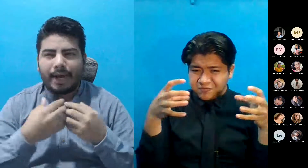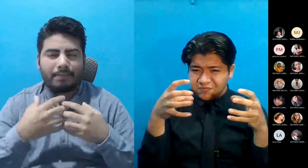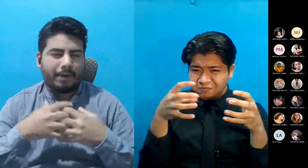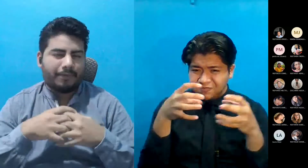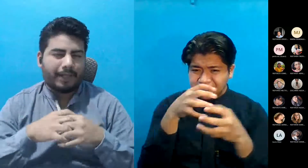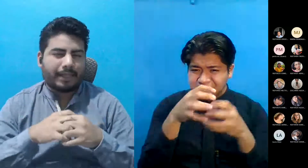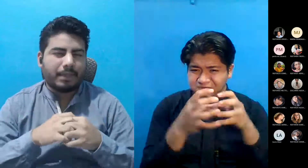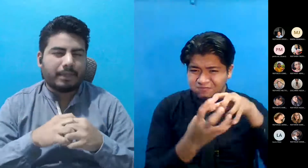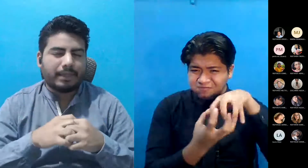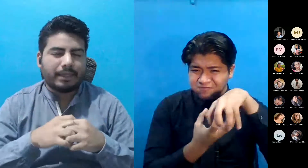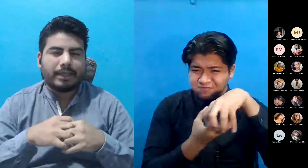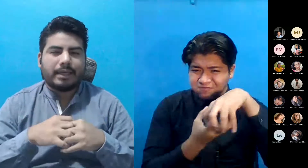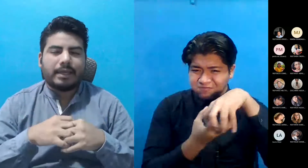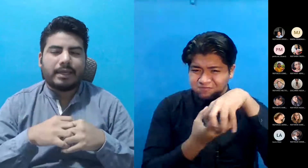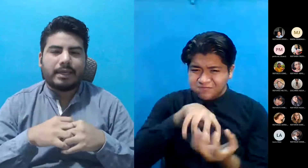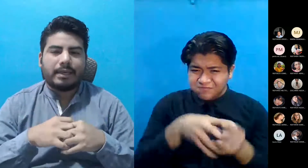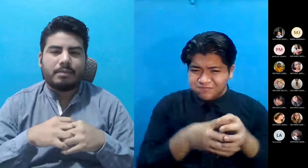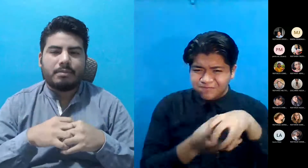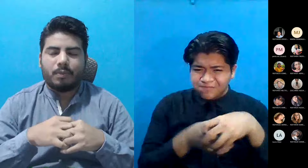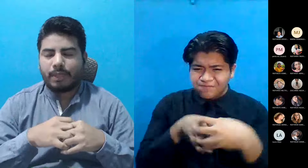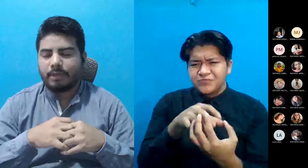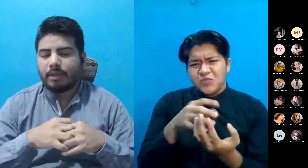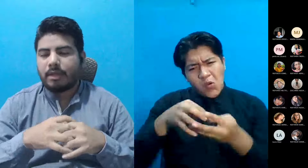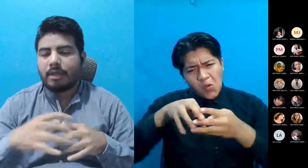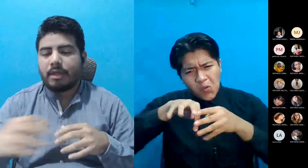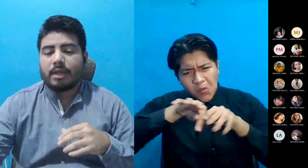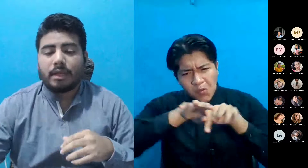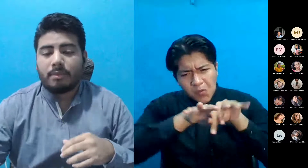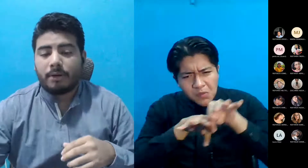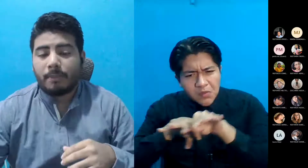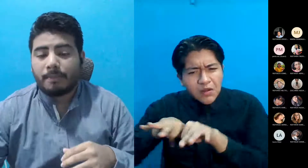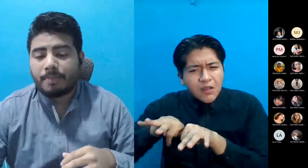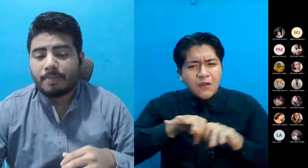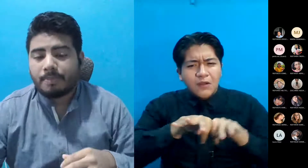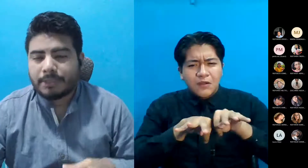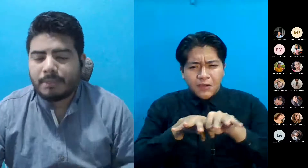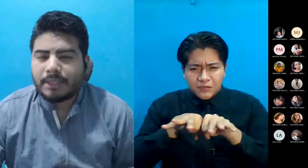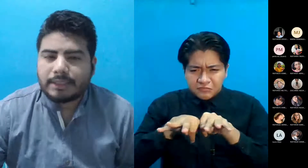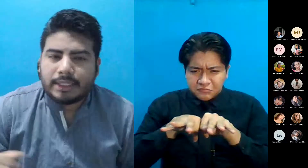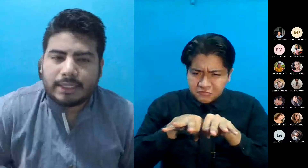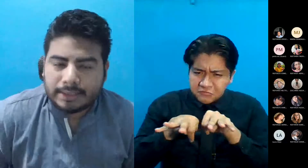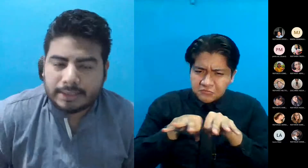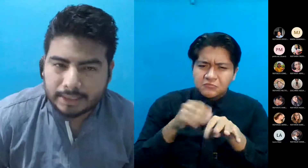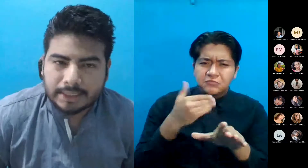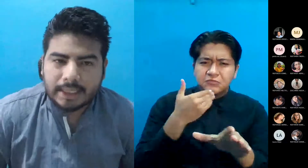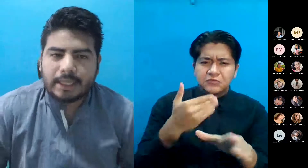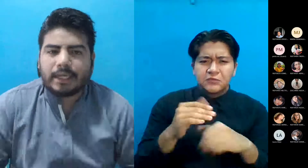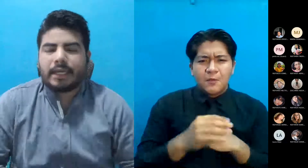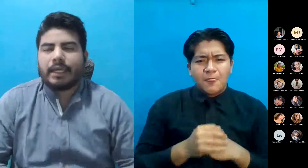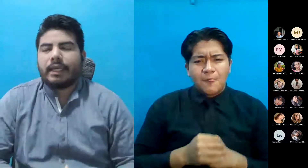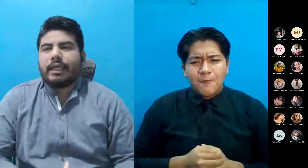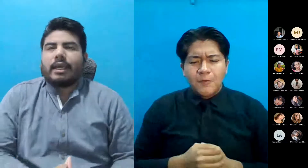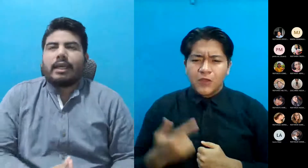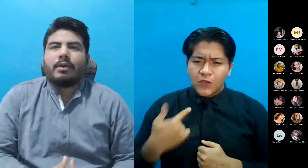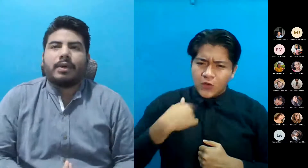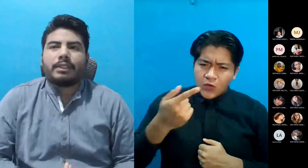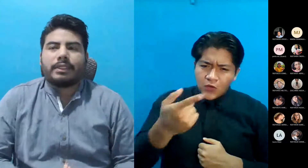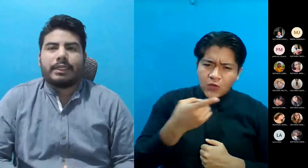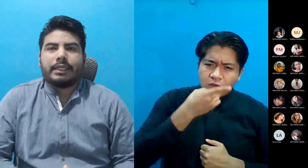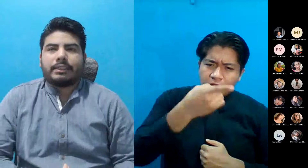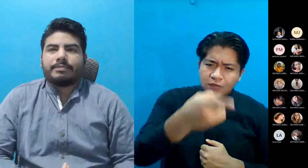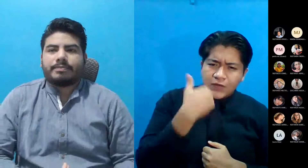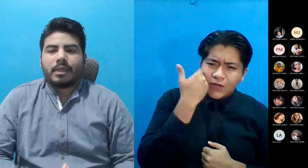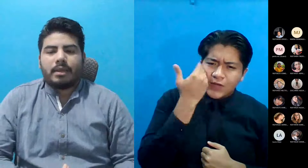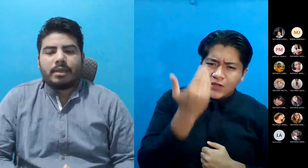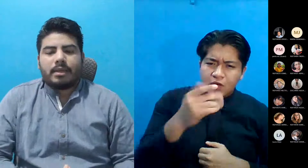también trabajar perfectamente muy bien. Y bueno, precisamente quisiera decirles que la lengua